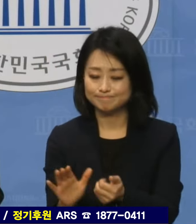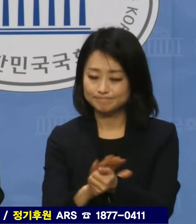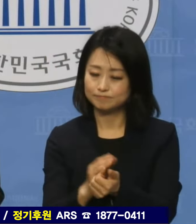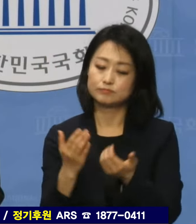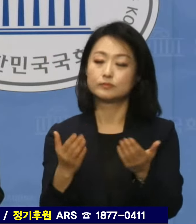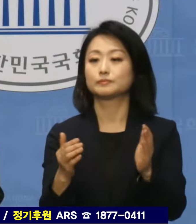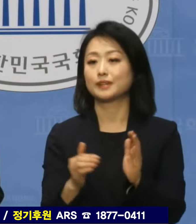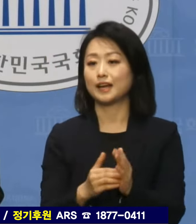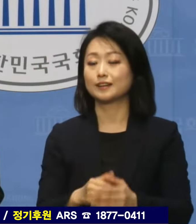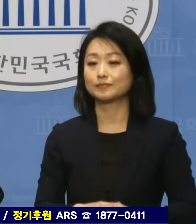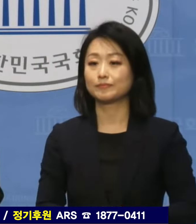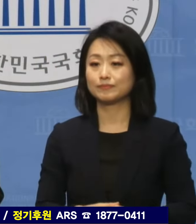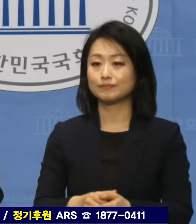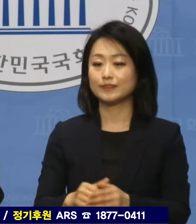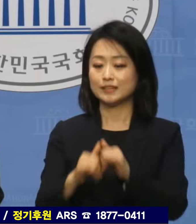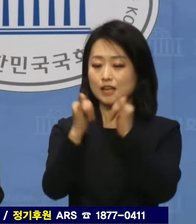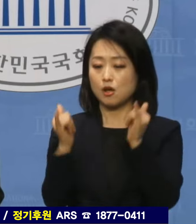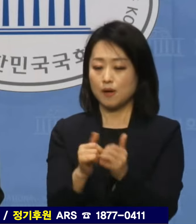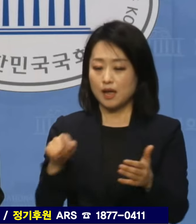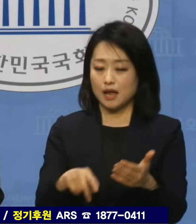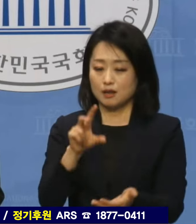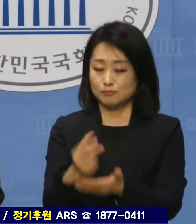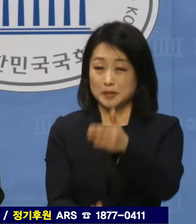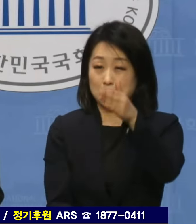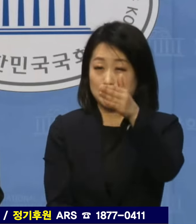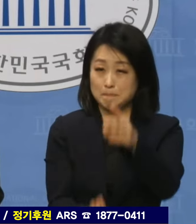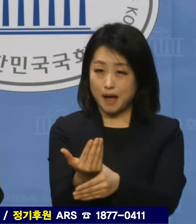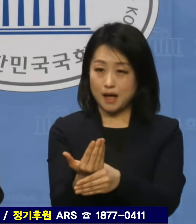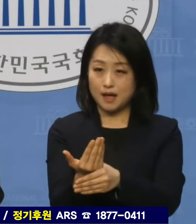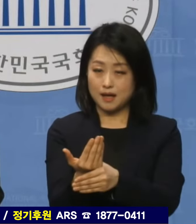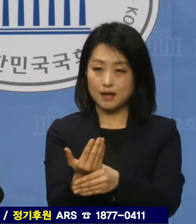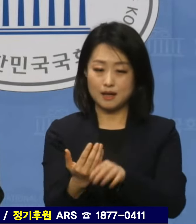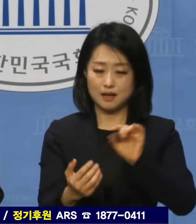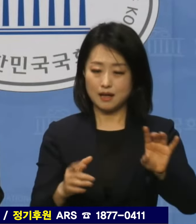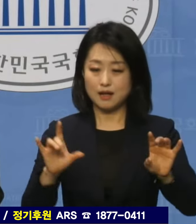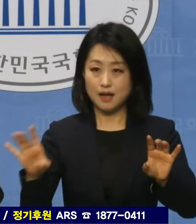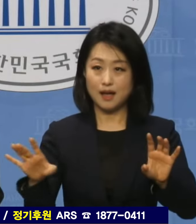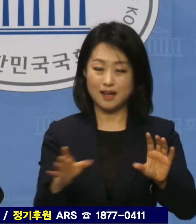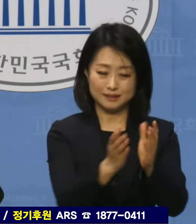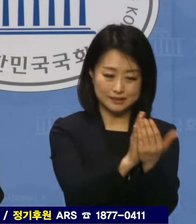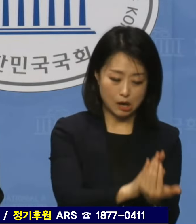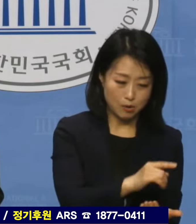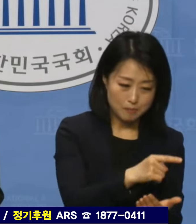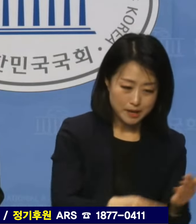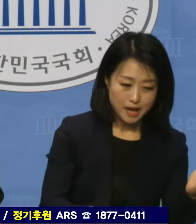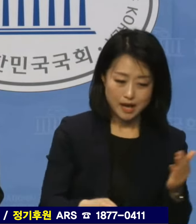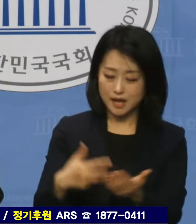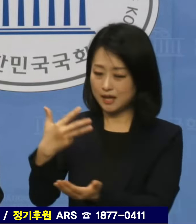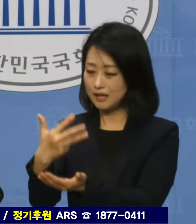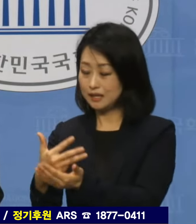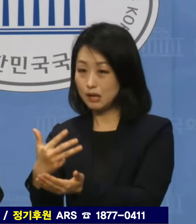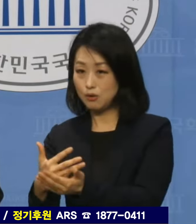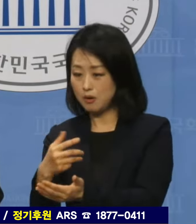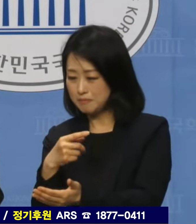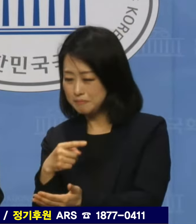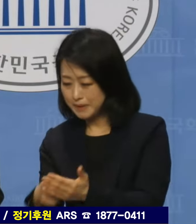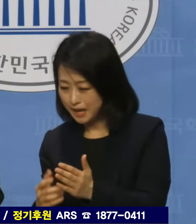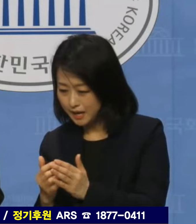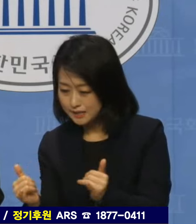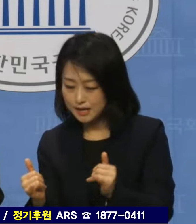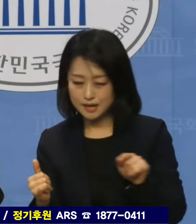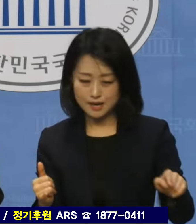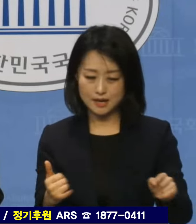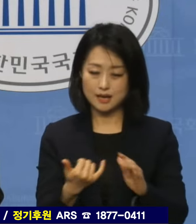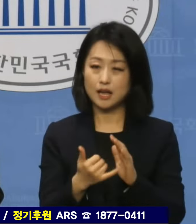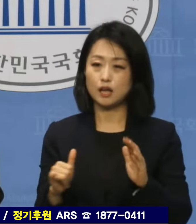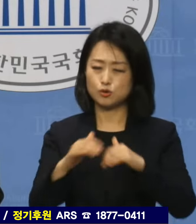각기 다른 사회적 재난 및 참사의 피해자 유가족분들이 서로의 아픔을 부둥켜 안고